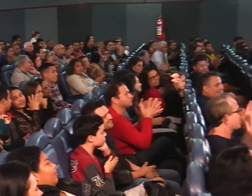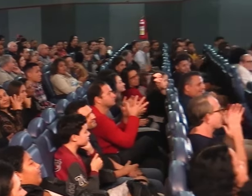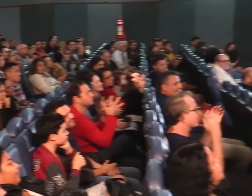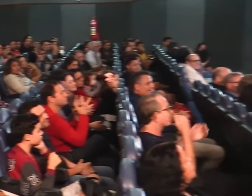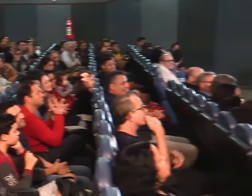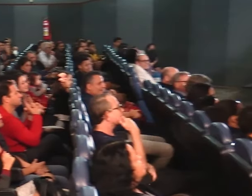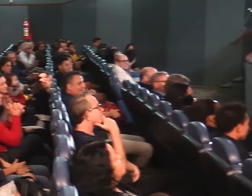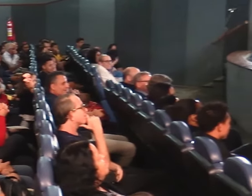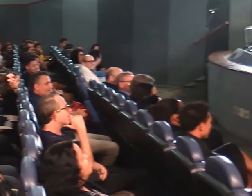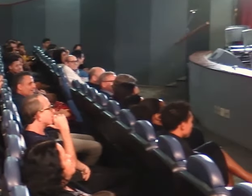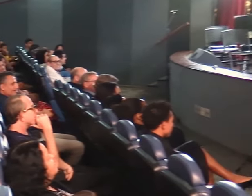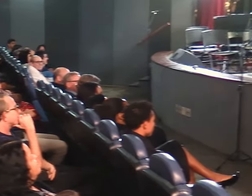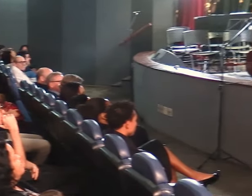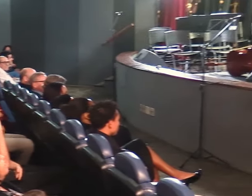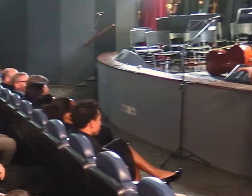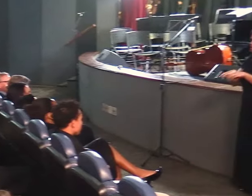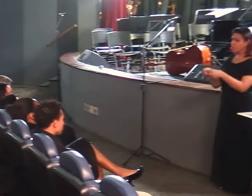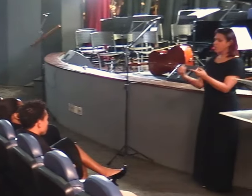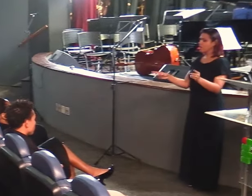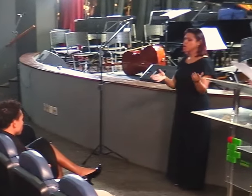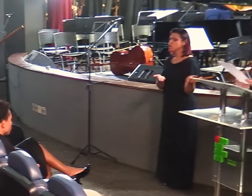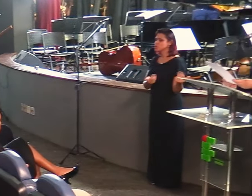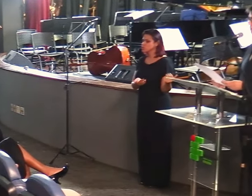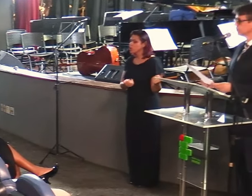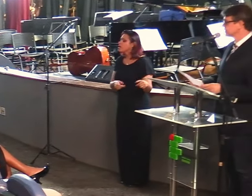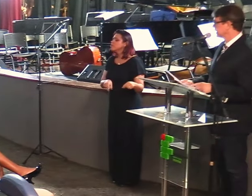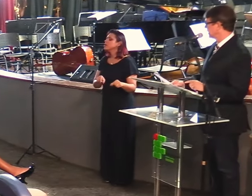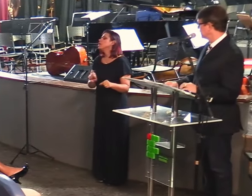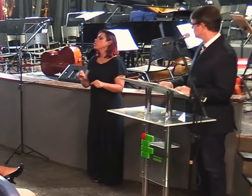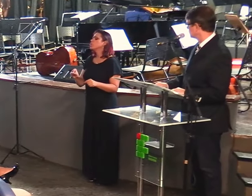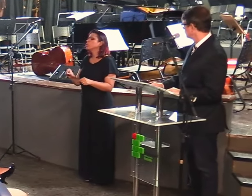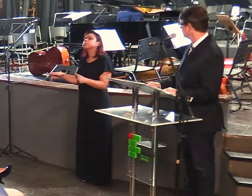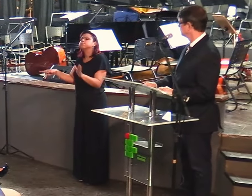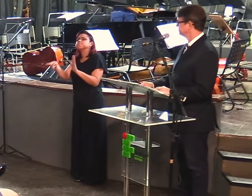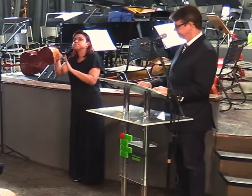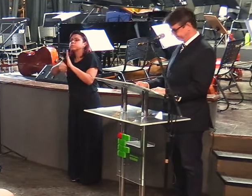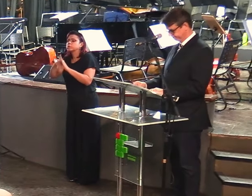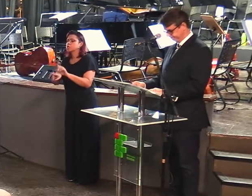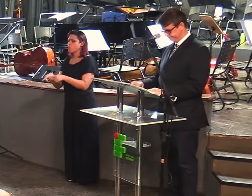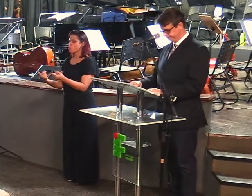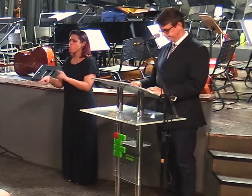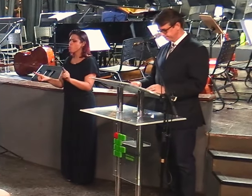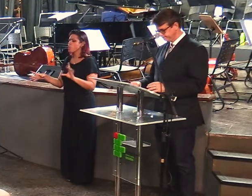e da Orquestra Sinfônica Jovem do projeto Música na Rede.